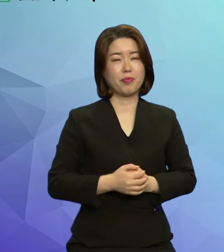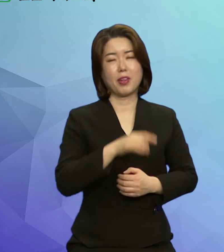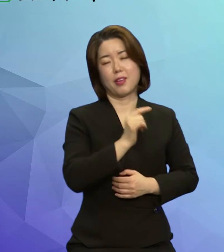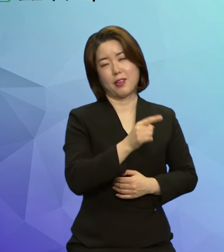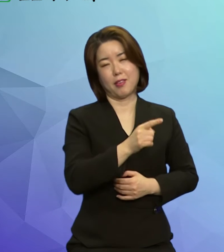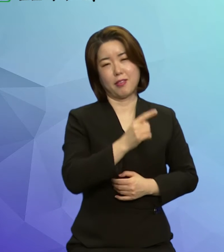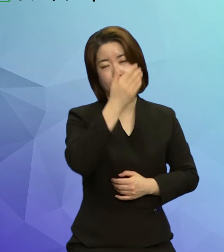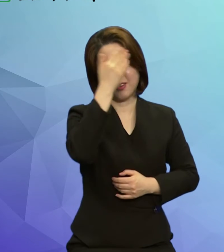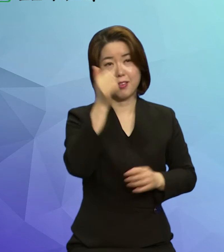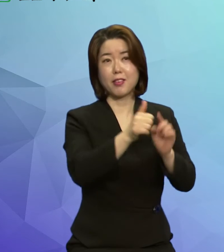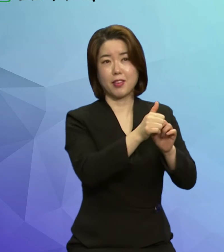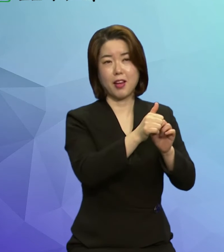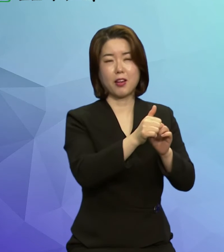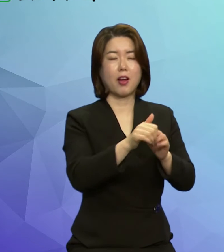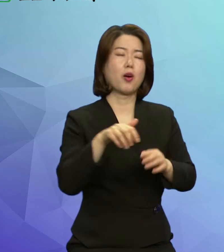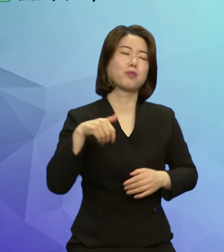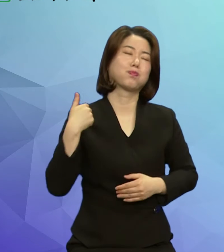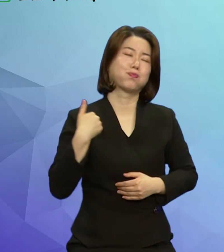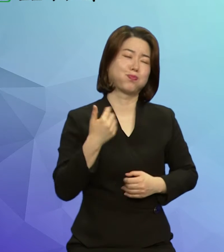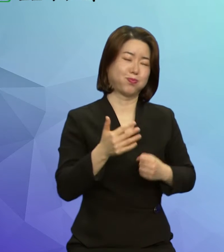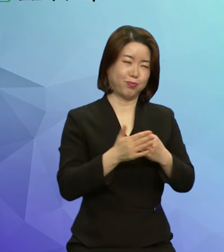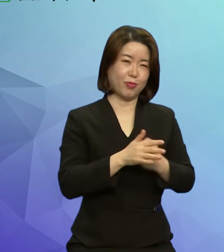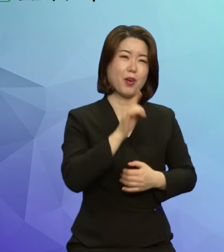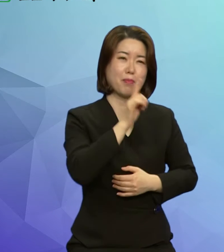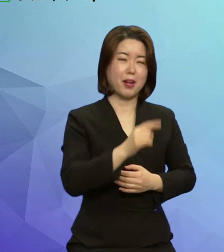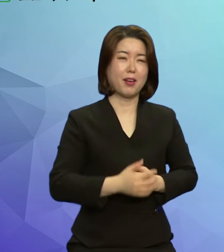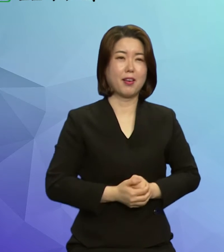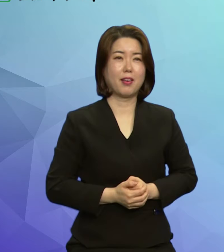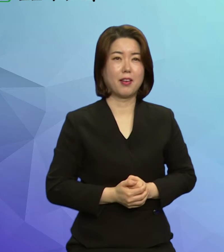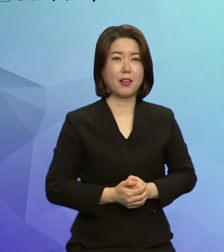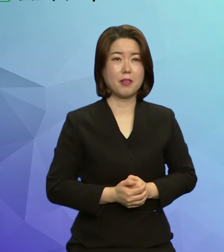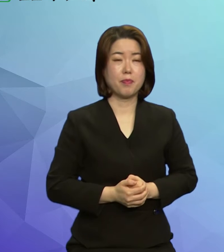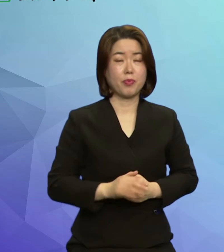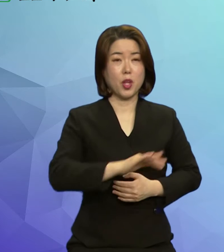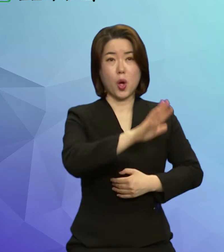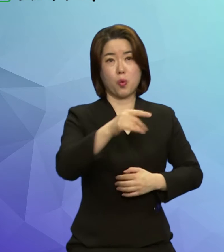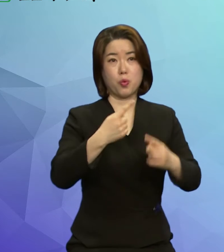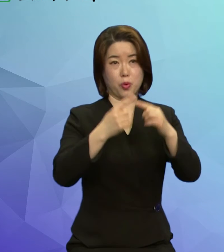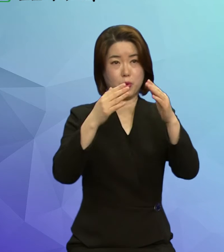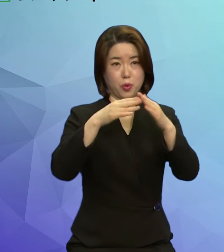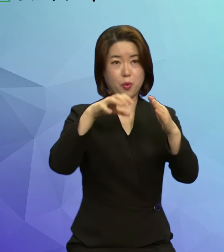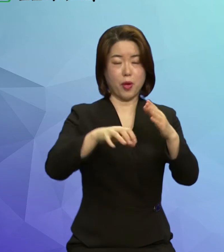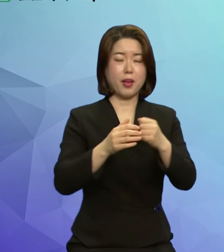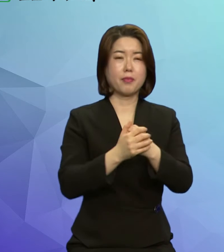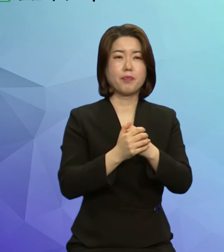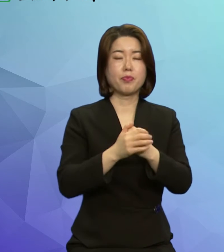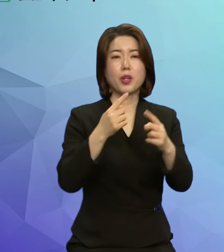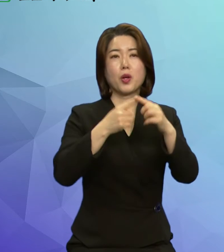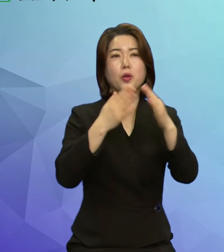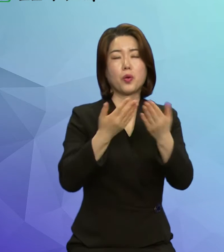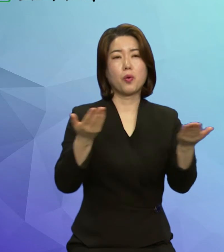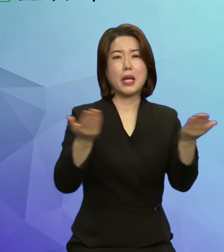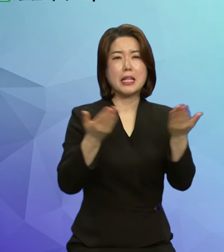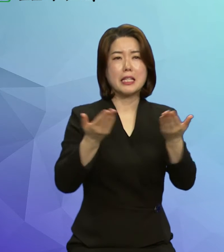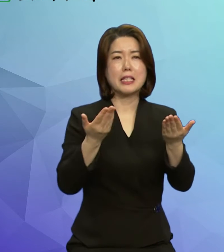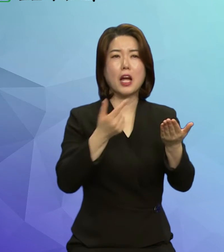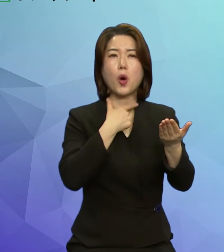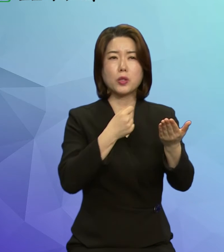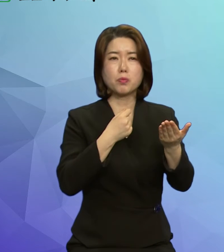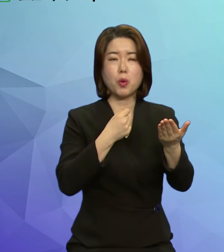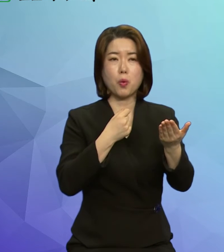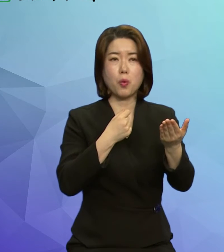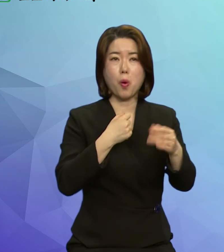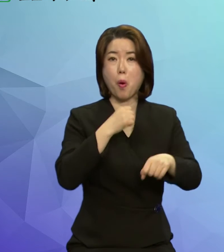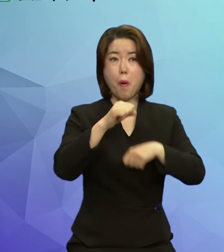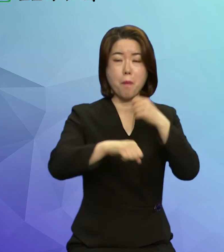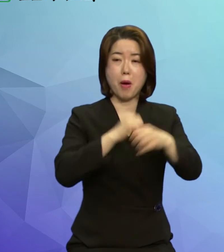정말 몰라서 하는 이야기입니다. 여러분, 우리 교회만 해도요, 교회 위해서 일하고 싶다고